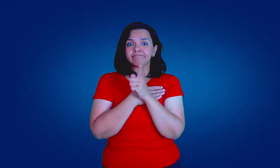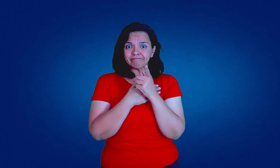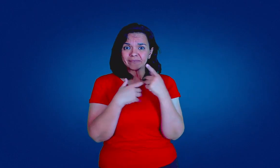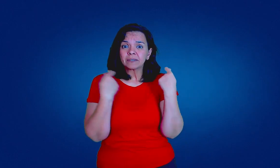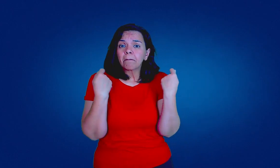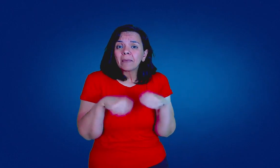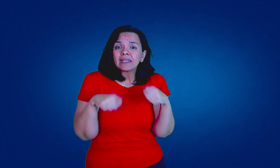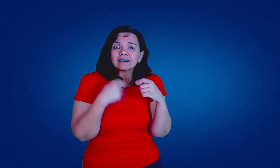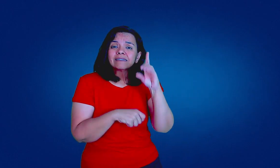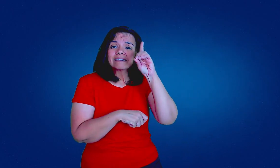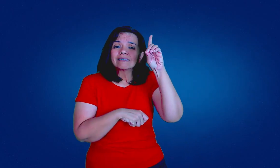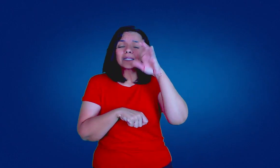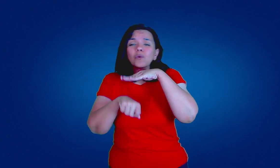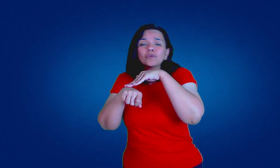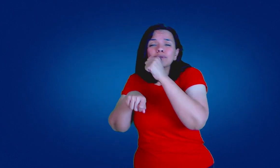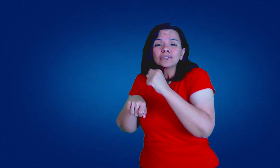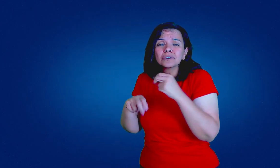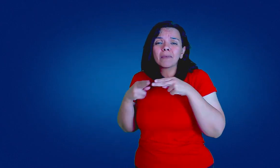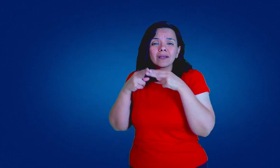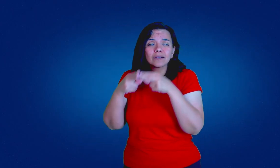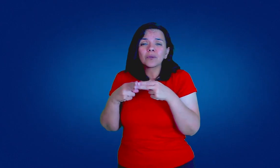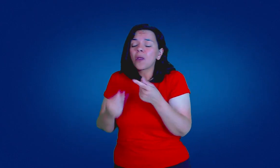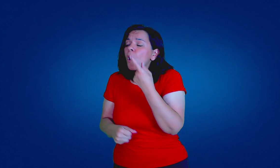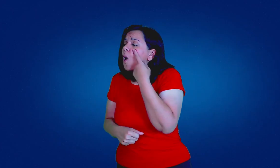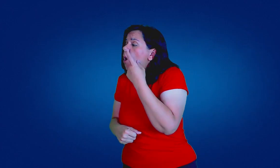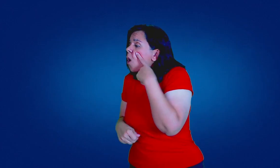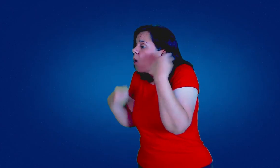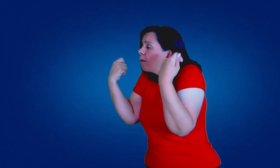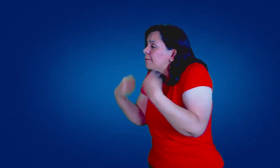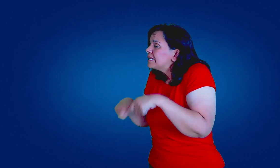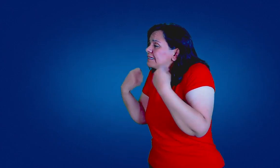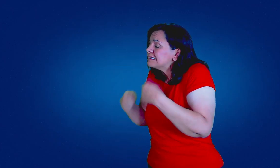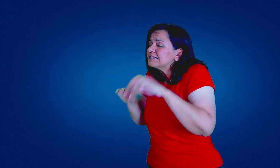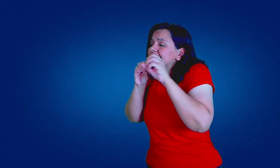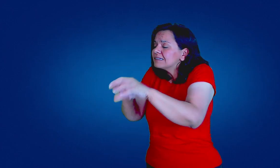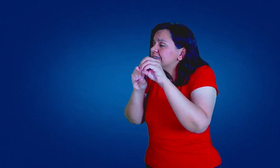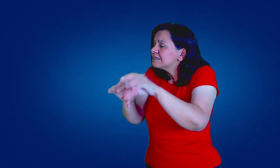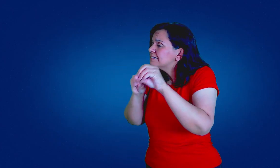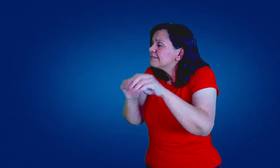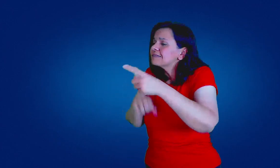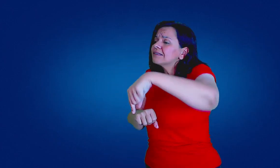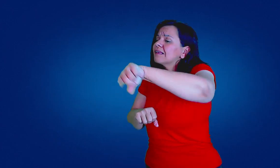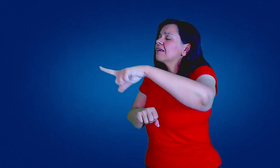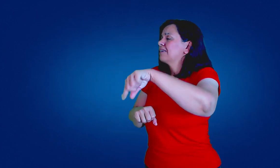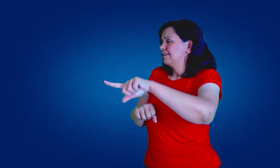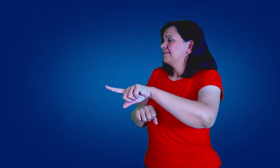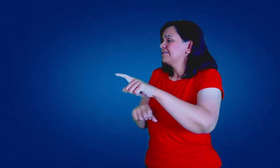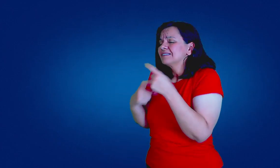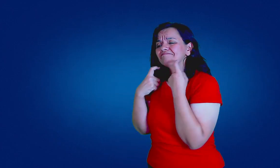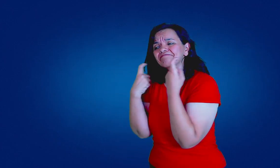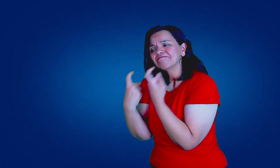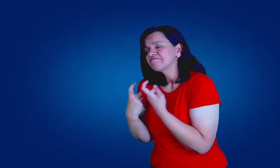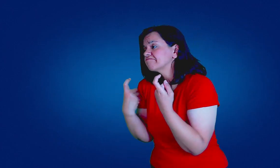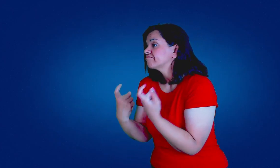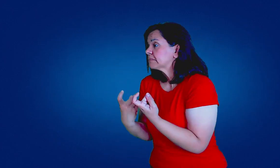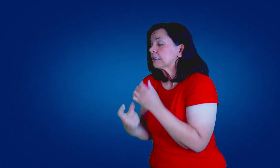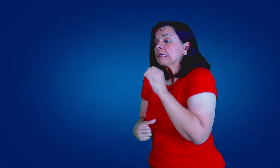Era uma grande iniquidade. Por isso que Deus chamou o profeta Noé e pediu para que